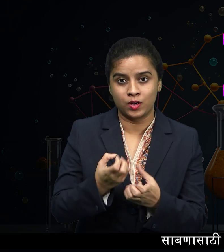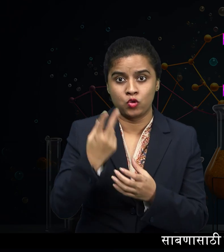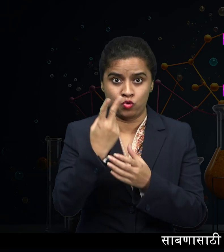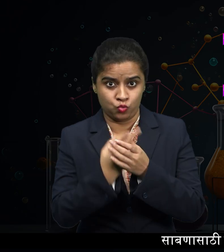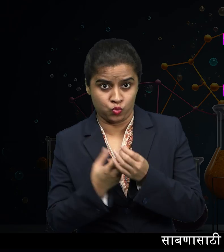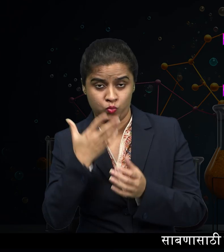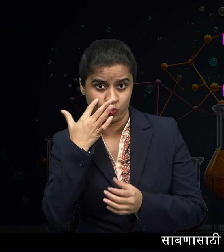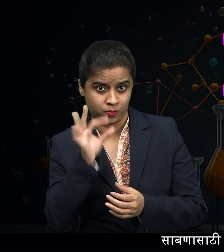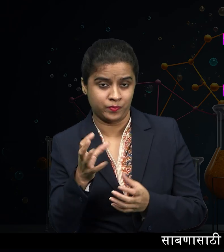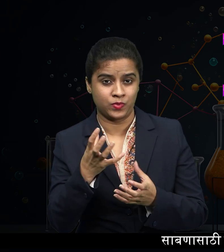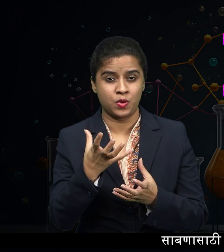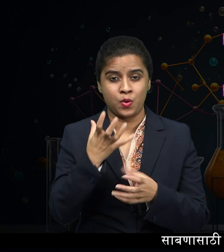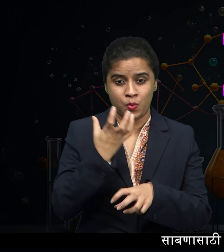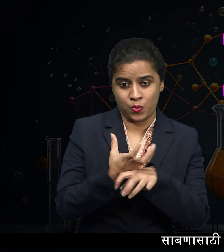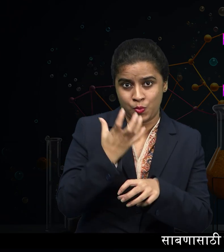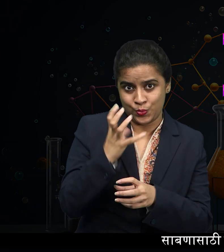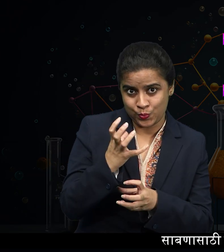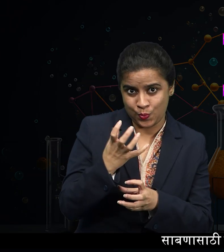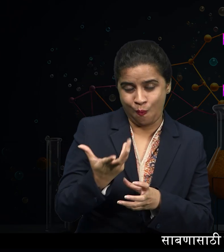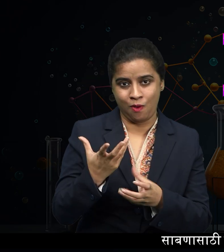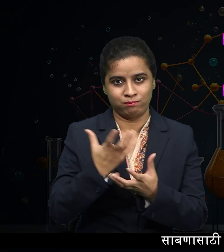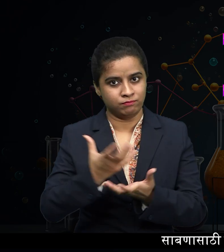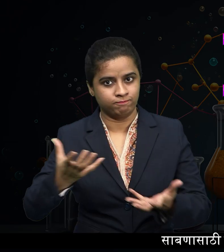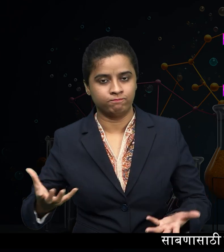साबणासाठी 2 प्रमुख कच्चा माल लागतो,